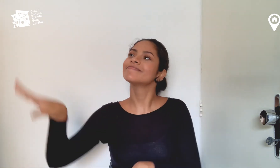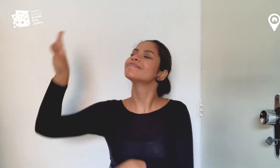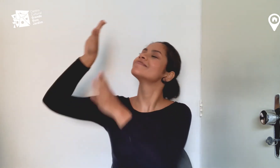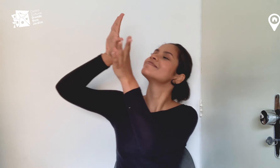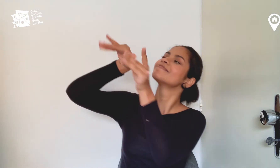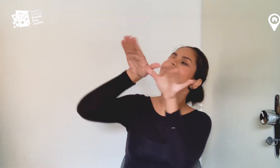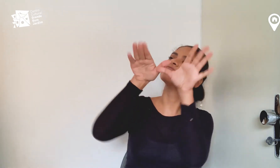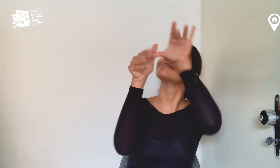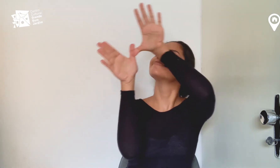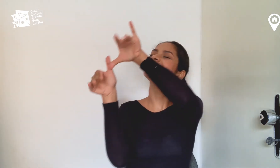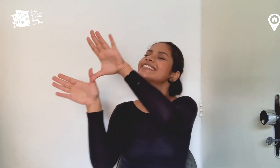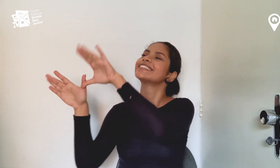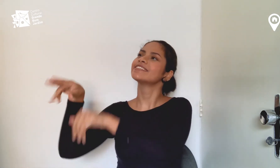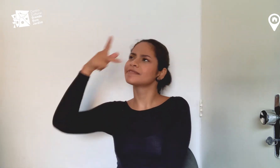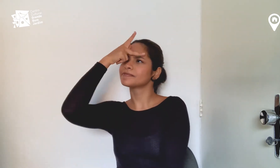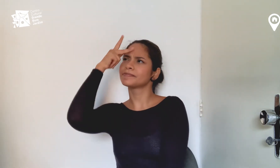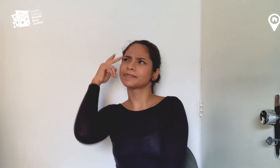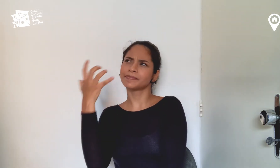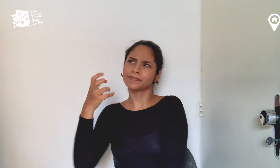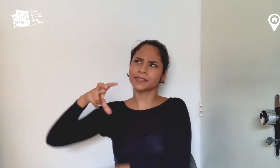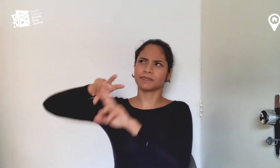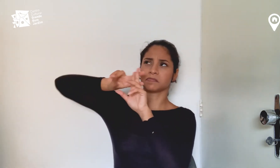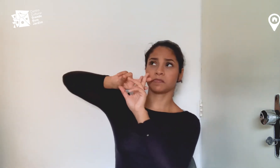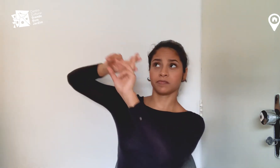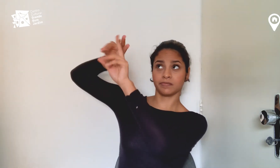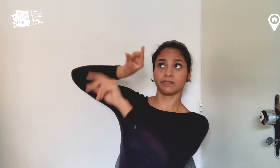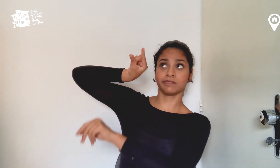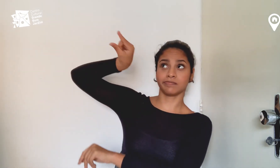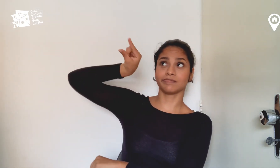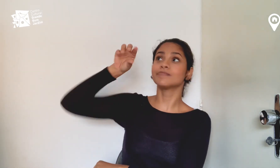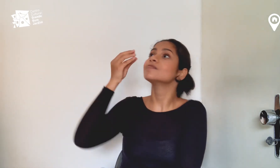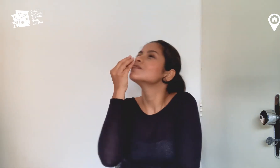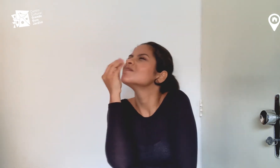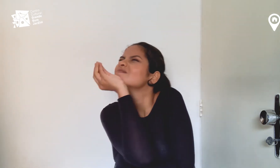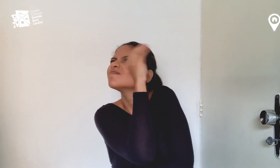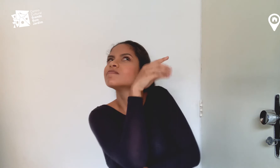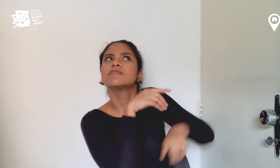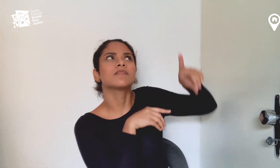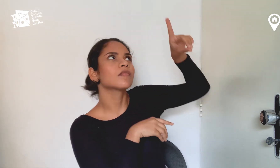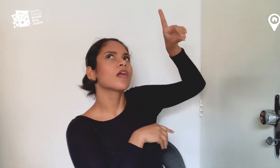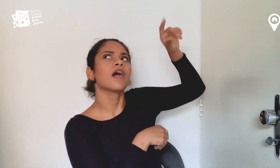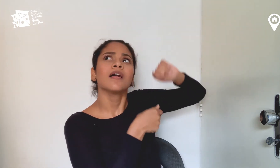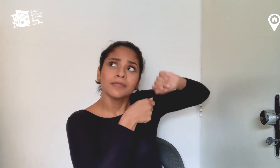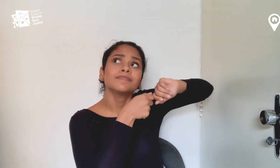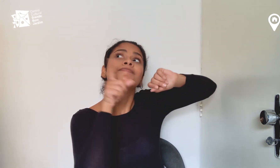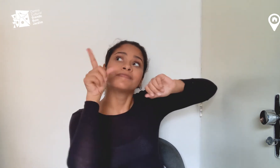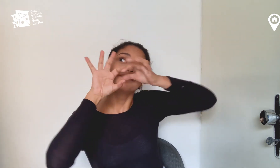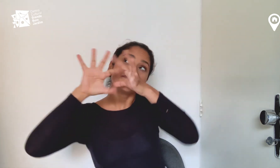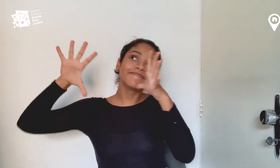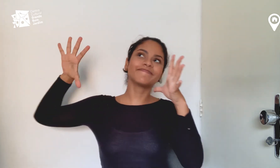Vai bichinho, quem se diz dono do teu cantar, ignora que Deus te criou